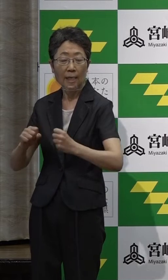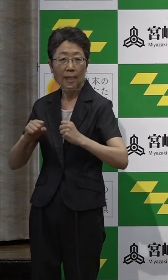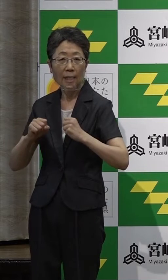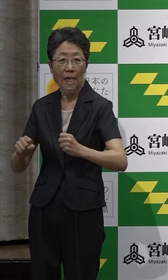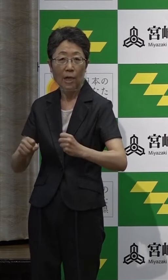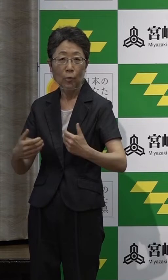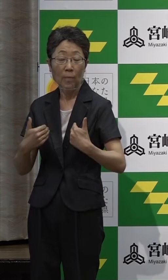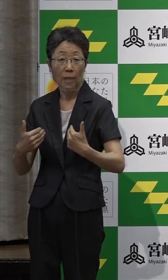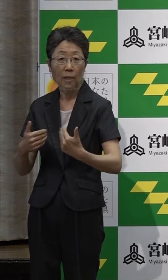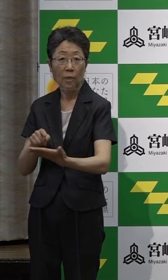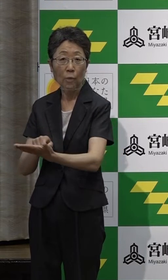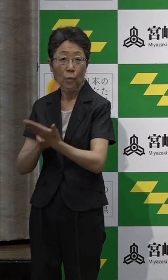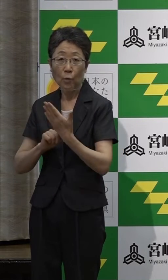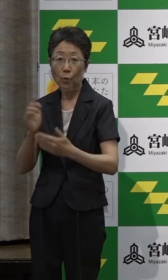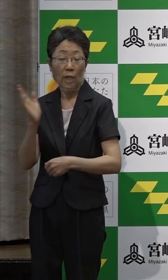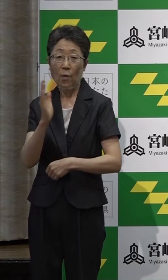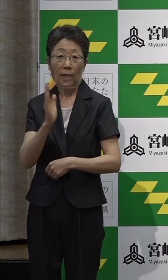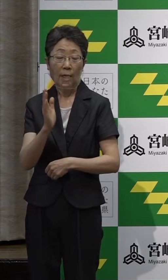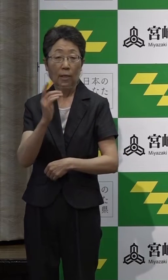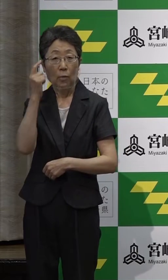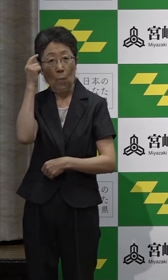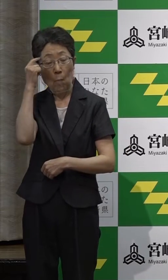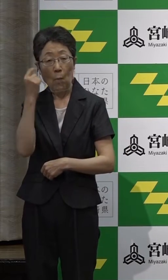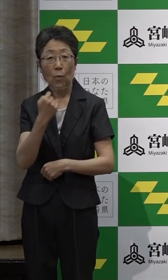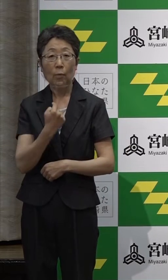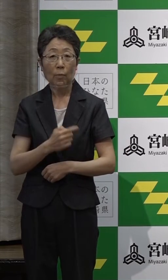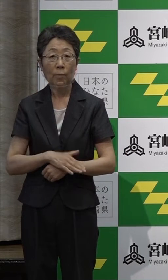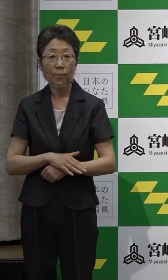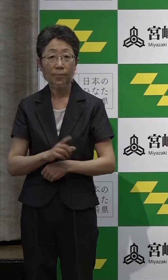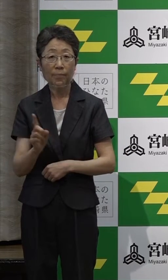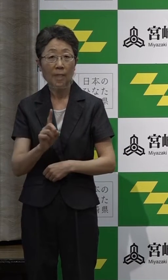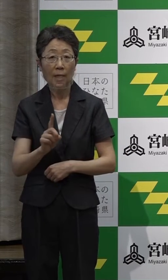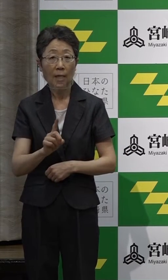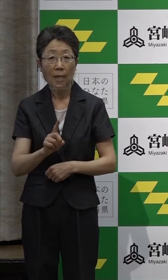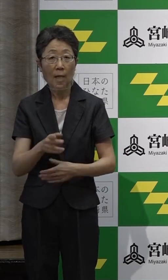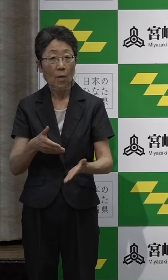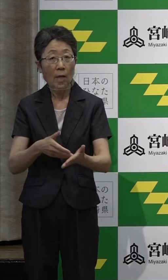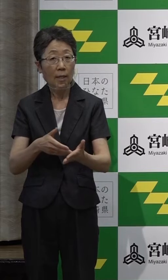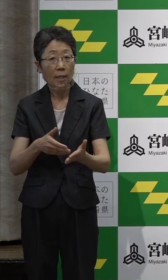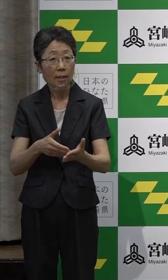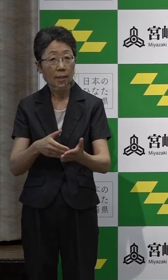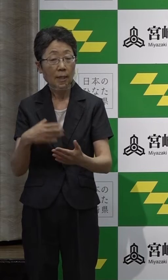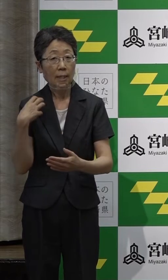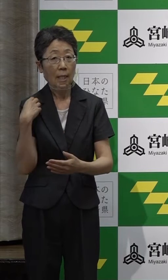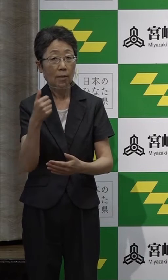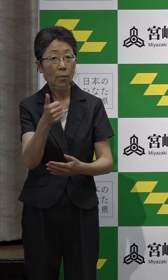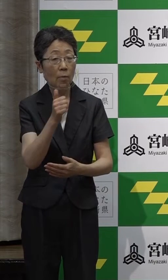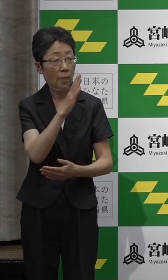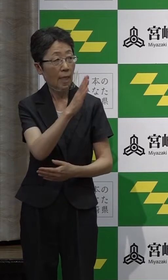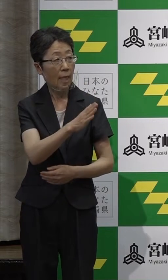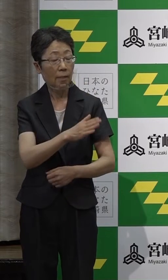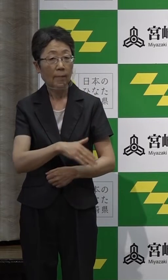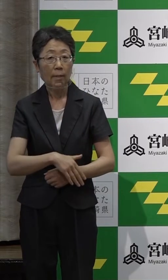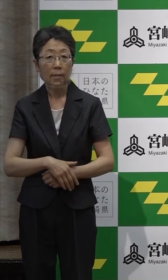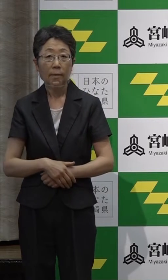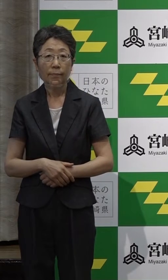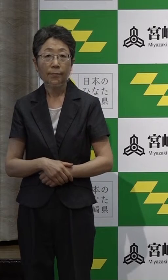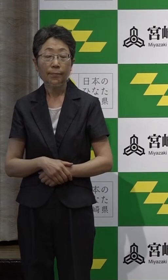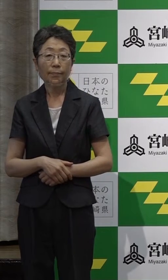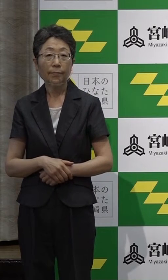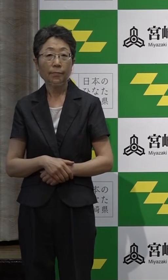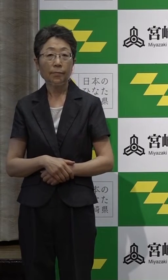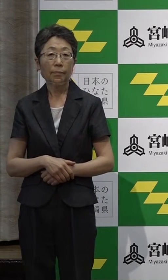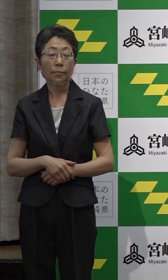というふうに考えておるところでありますが、これは何かこうあれば、はい、